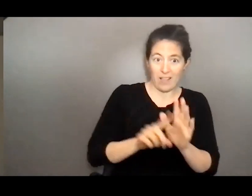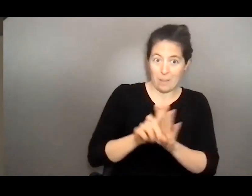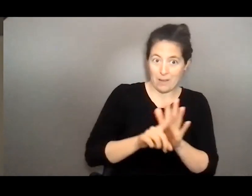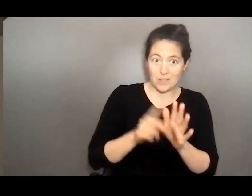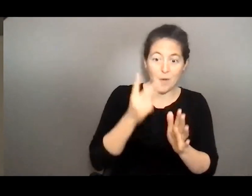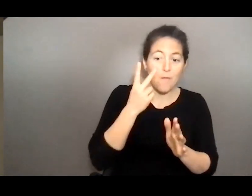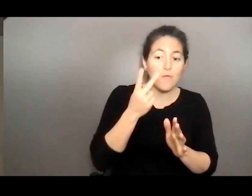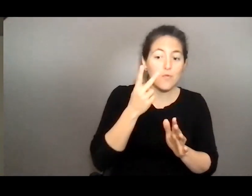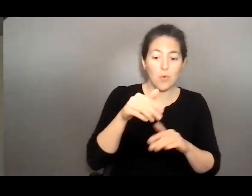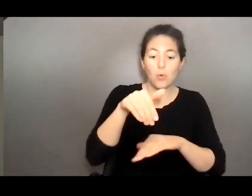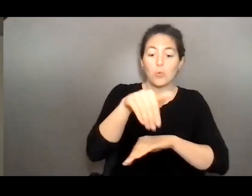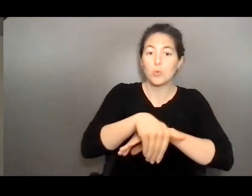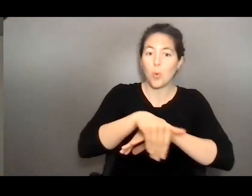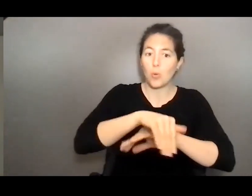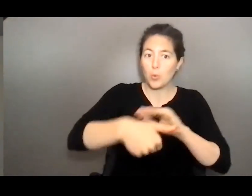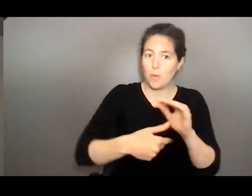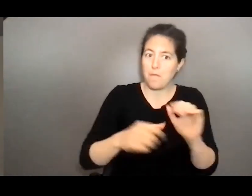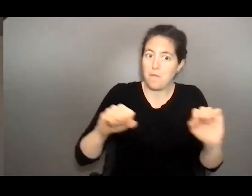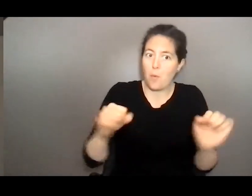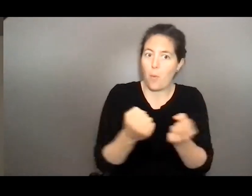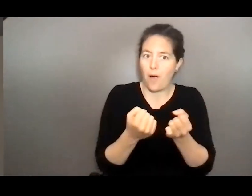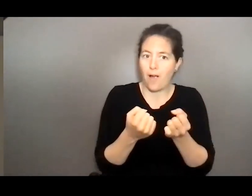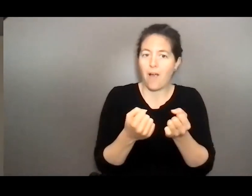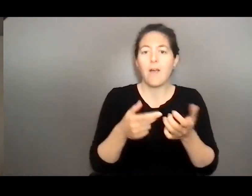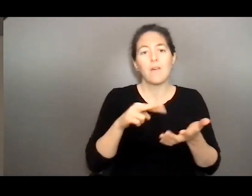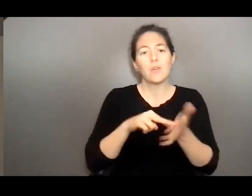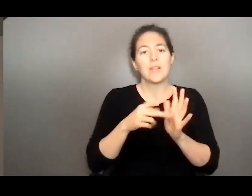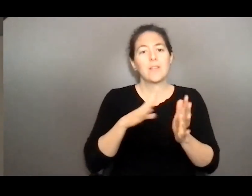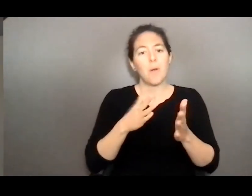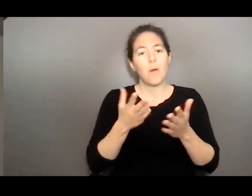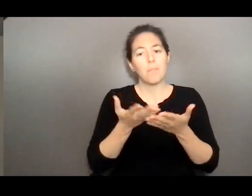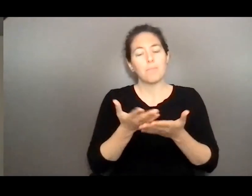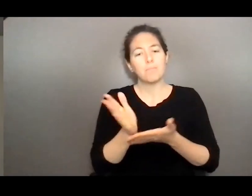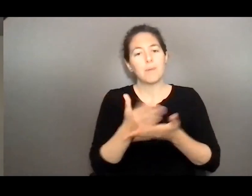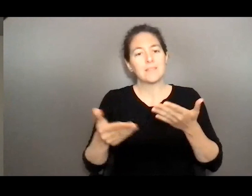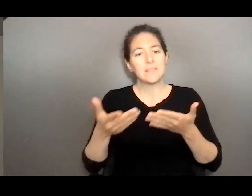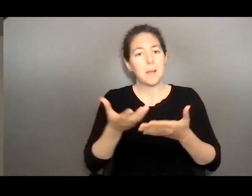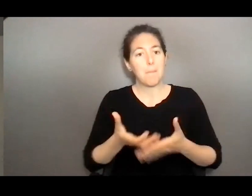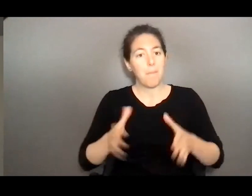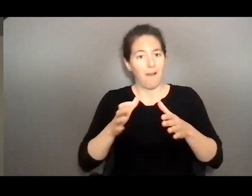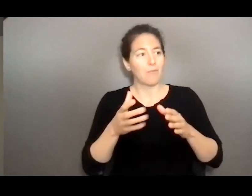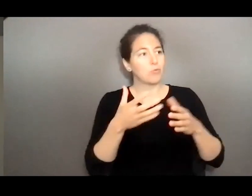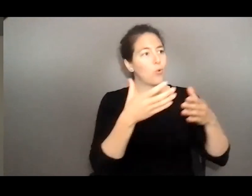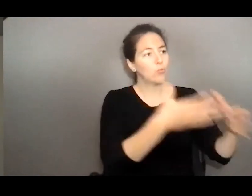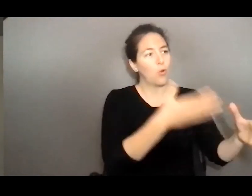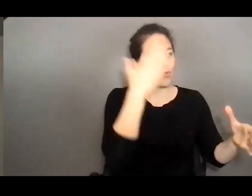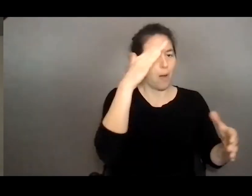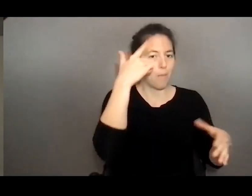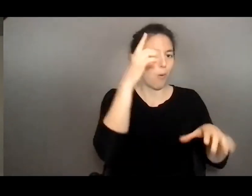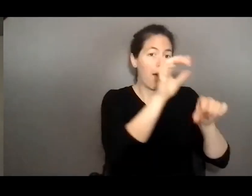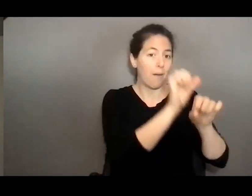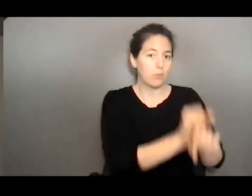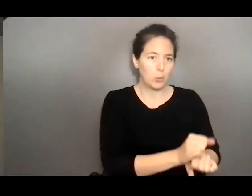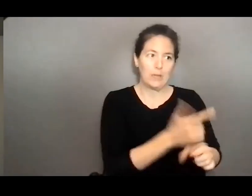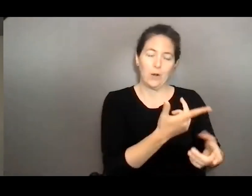très froide. Donc, certaines choses qu'on est en train d'acclimater, on va les rentrer à l'intérieur. Alors, surveillez bien la météo.